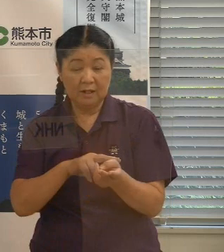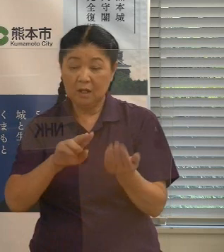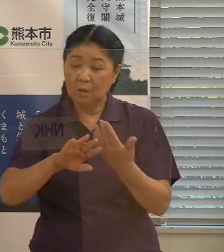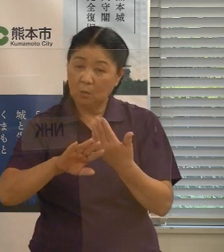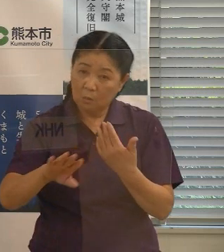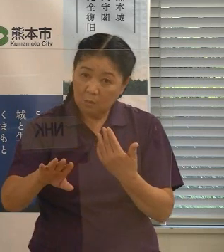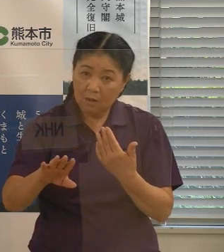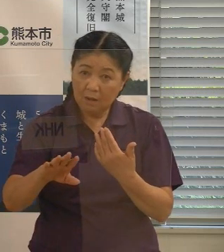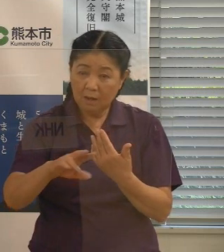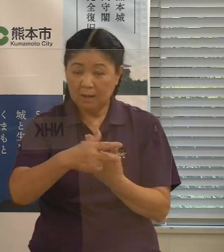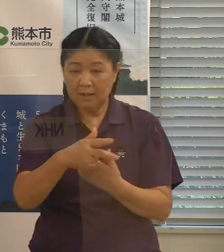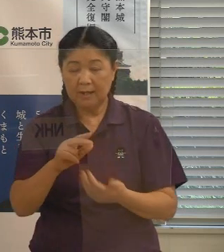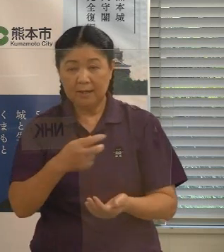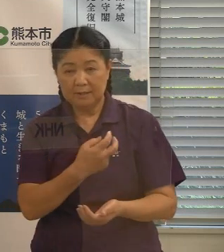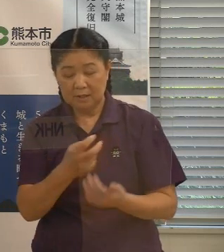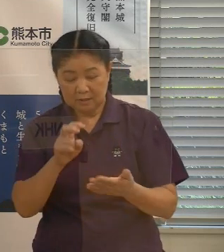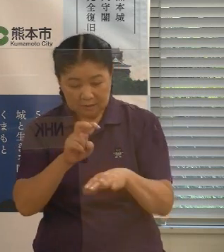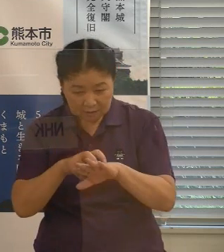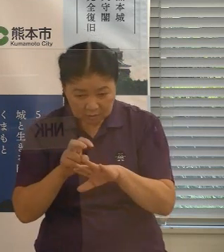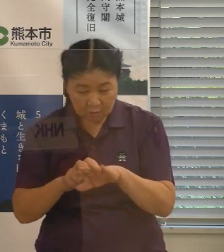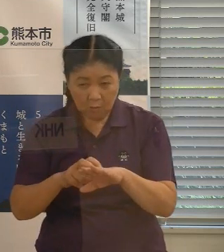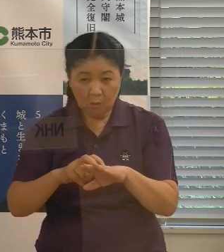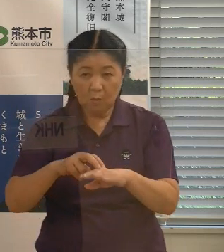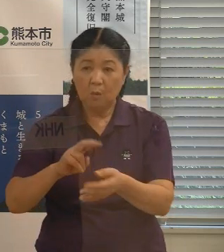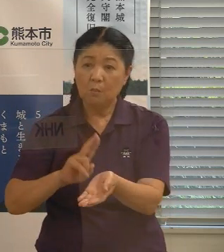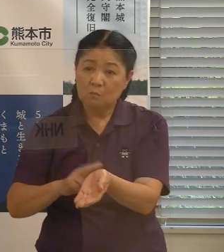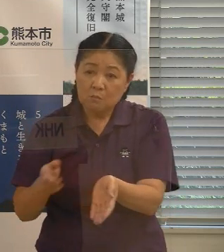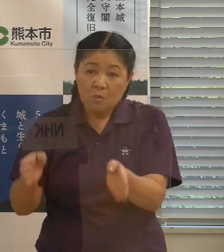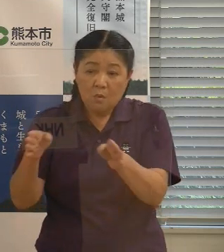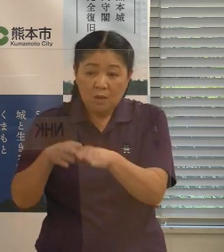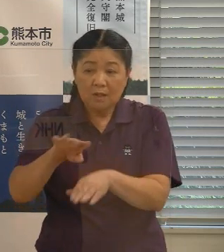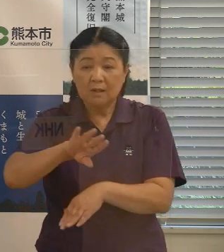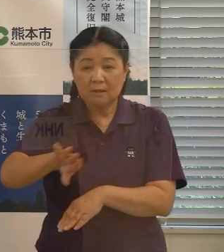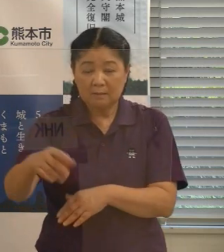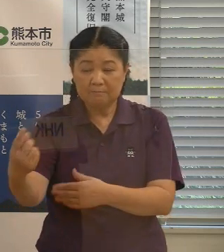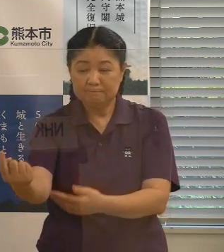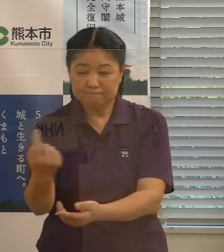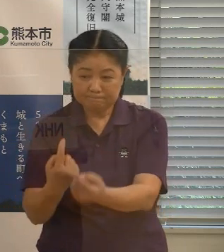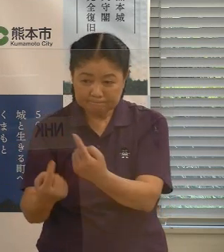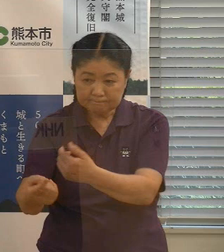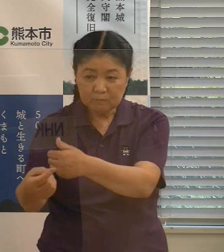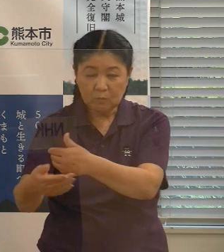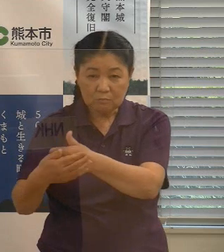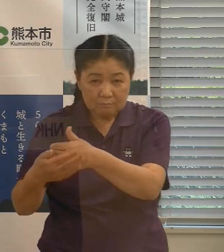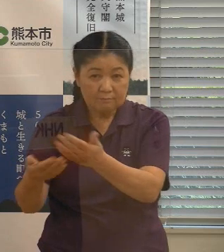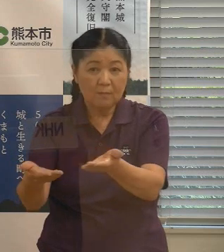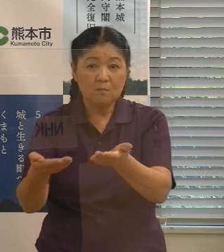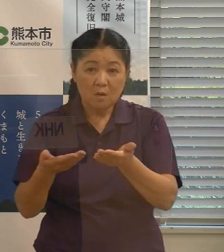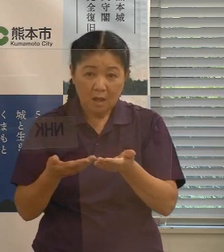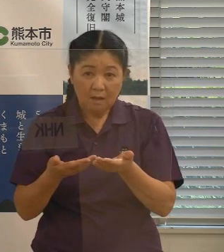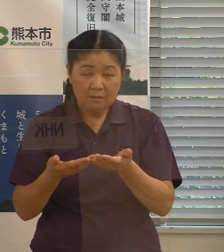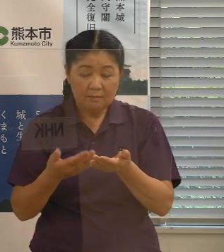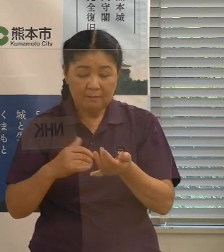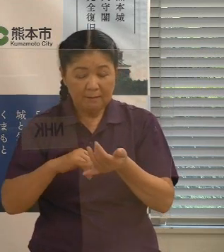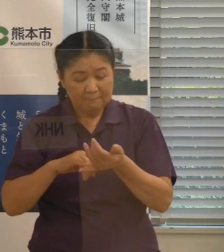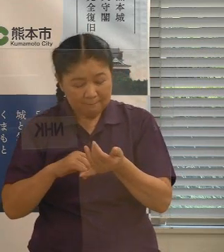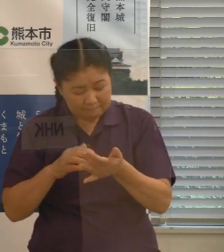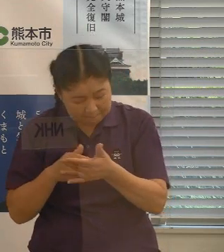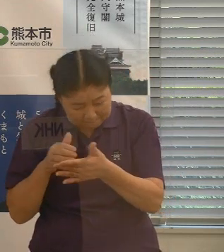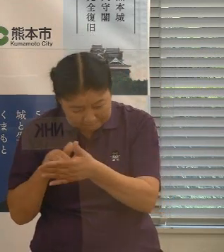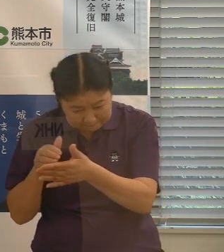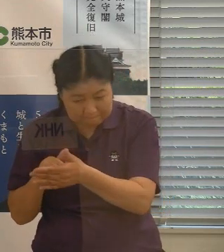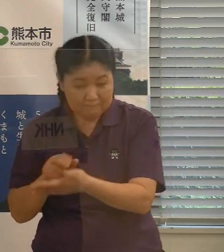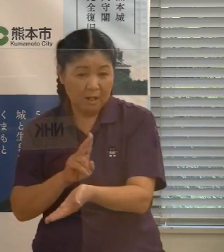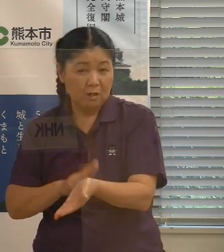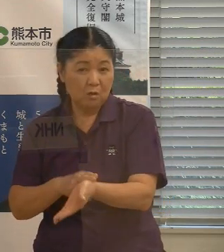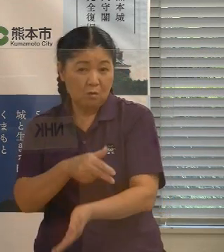の診療科や病棟から応援体制を組むなど、限られた医療スタッフ